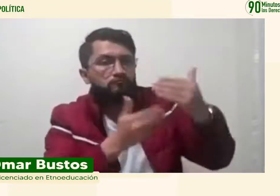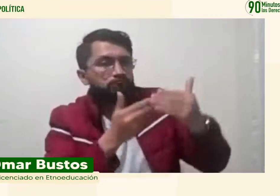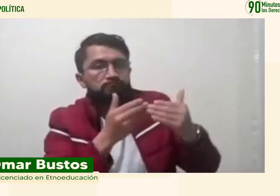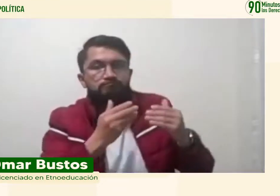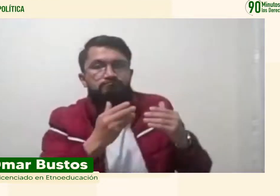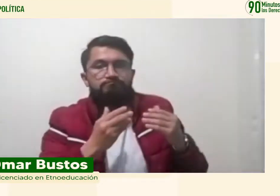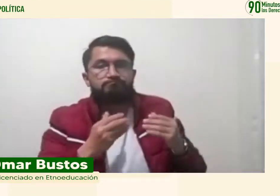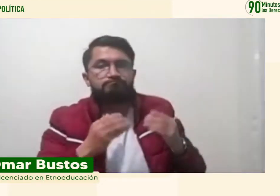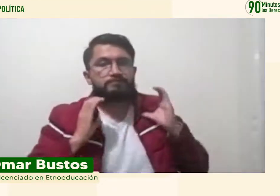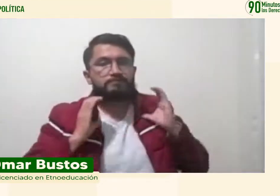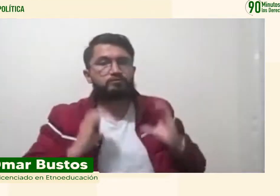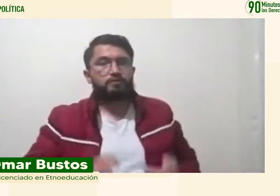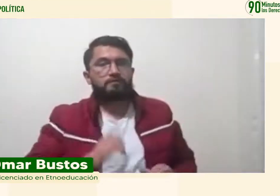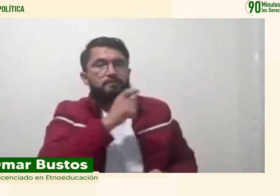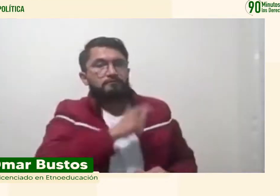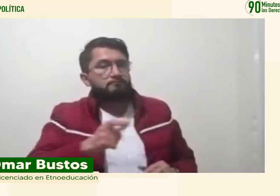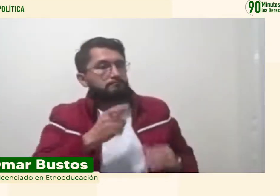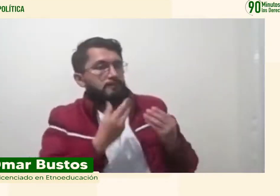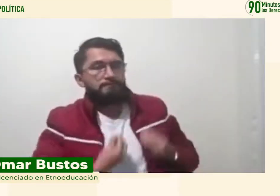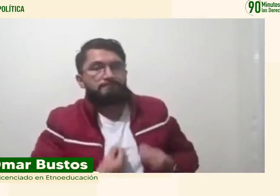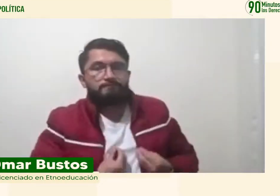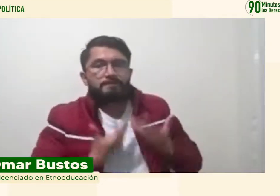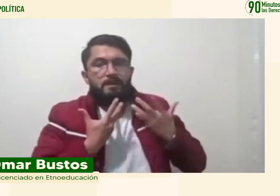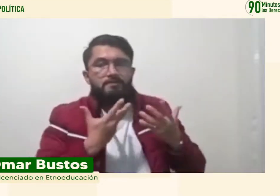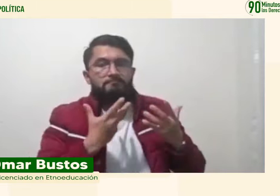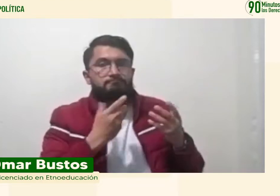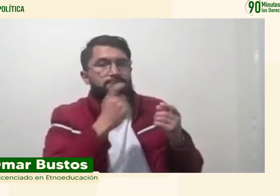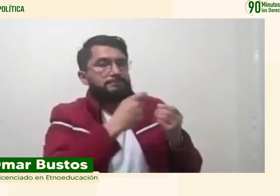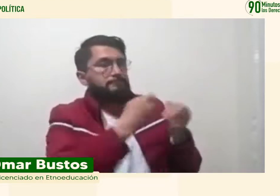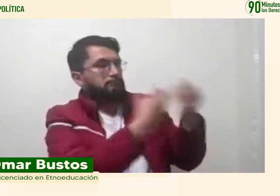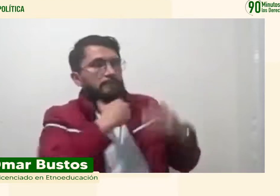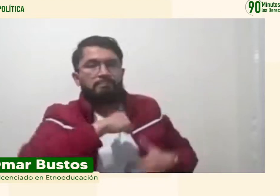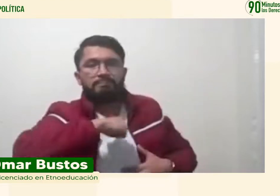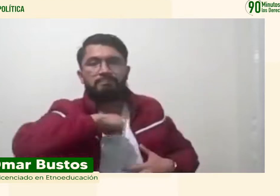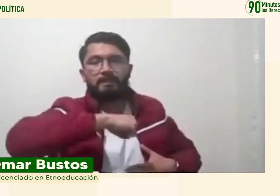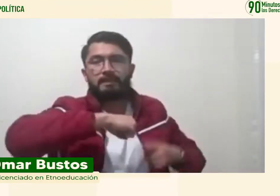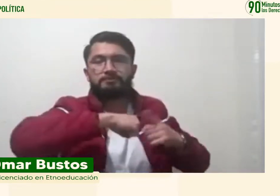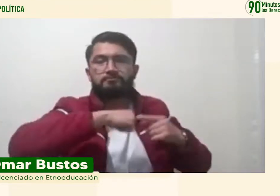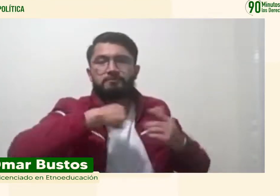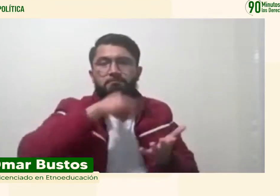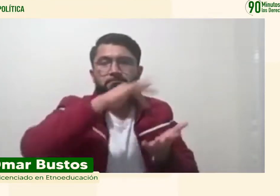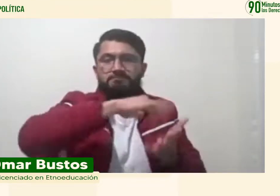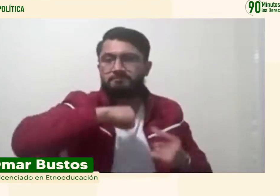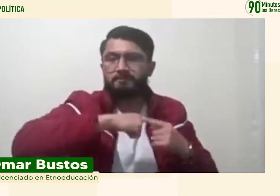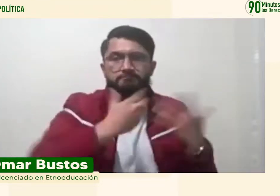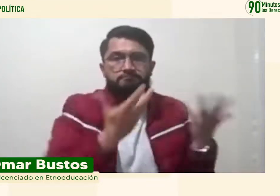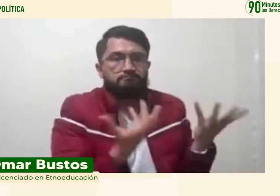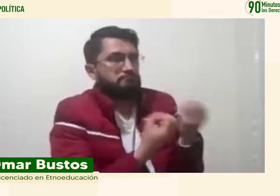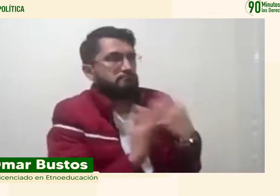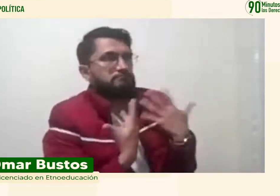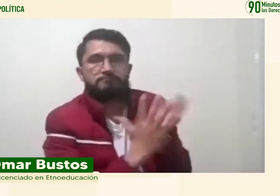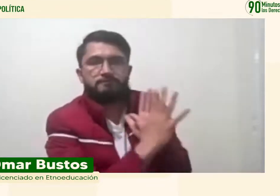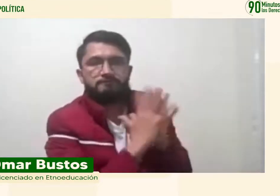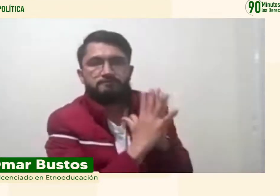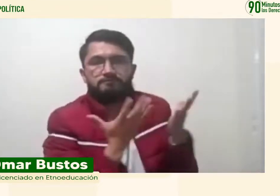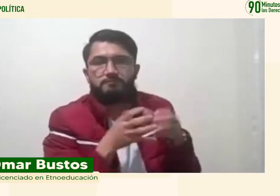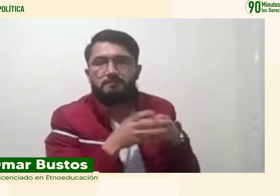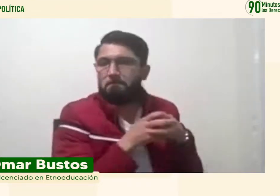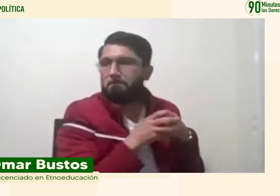desarrolla como sería este proceso su desarrollo como ciudadanos cómo sería cómo es el tema de participación en derechos